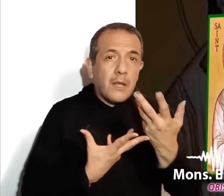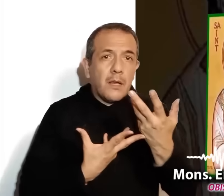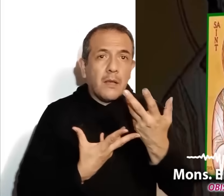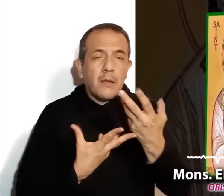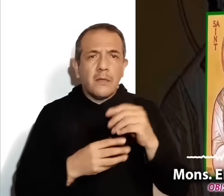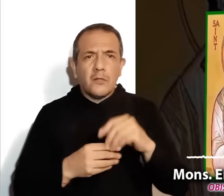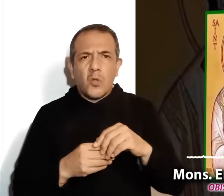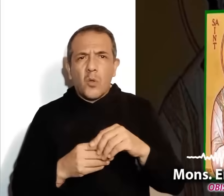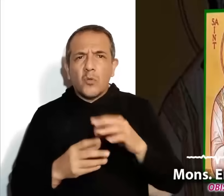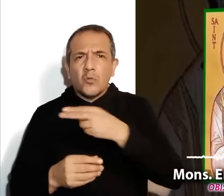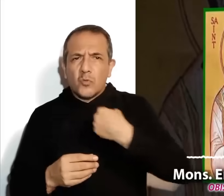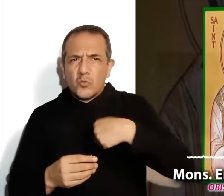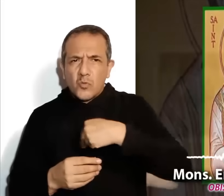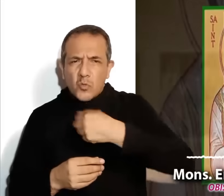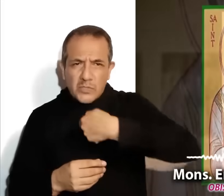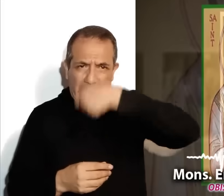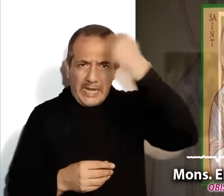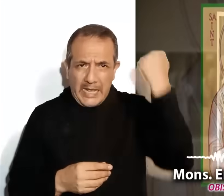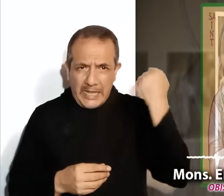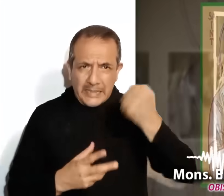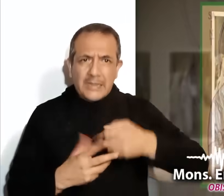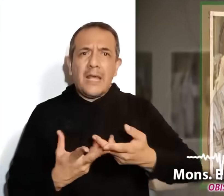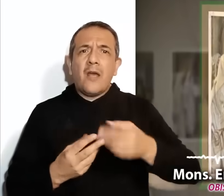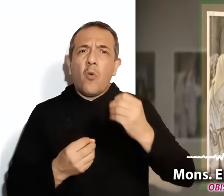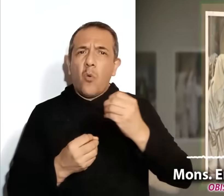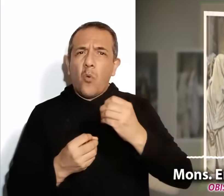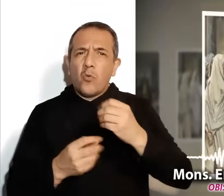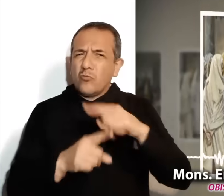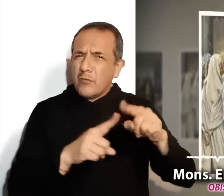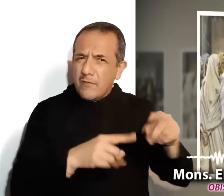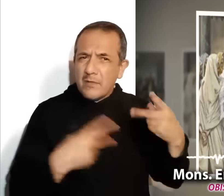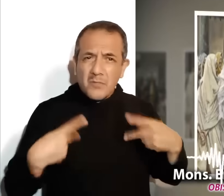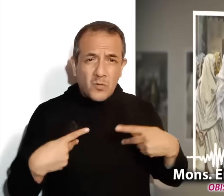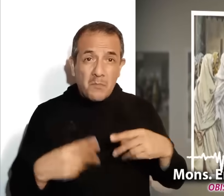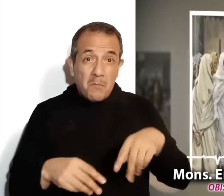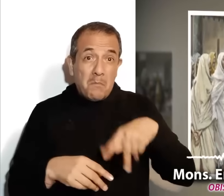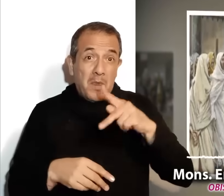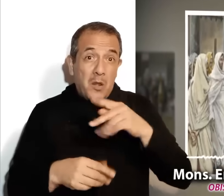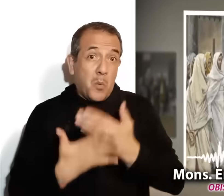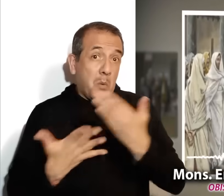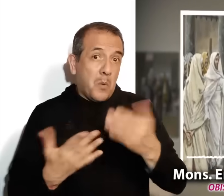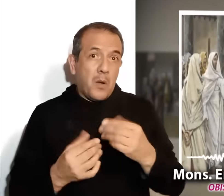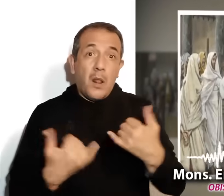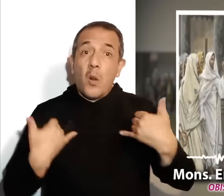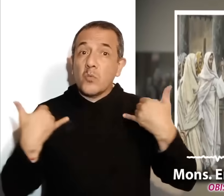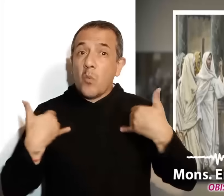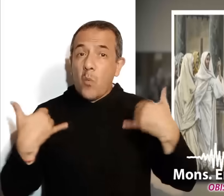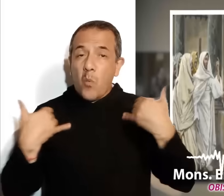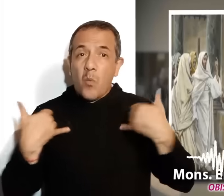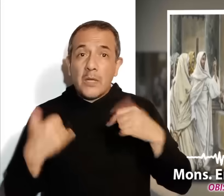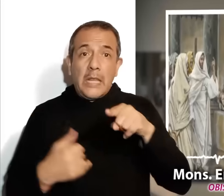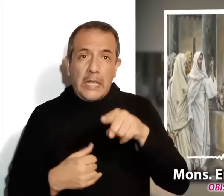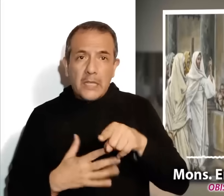No solamente candidatos, sino toda persona, y en especial los jóvenes, luchan por conservar esa